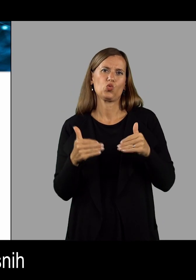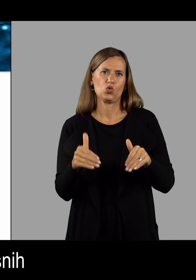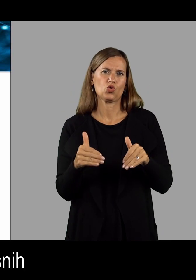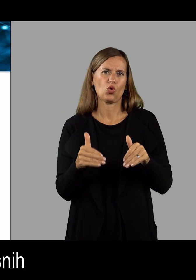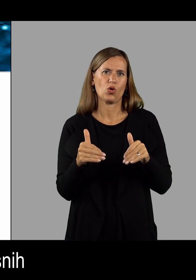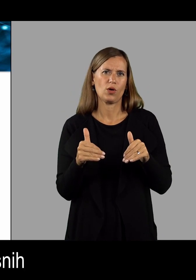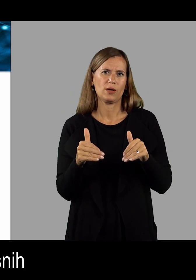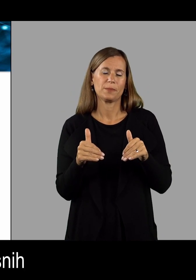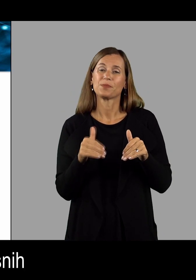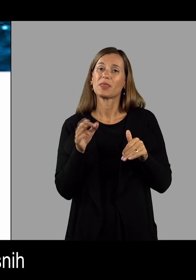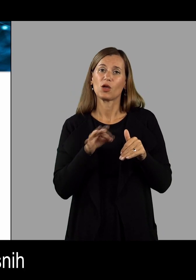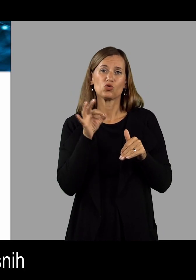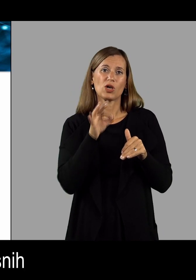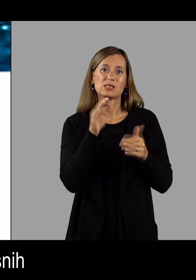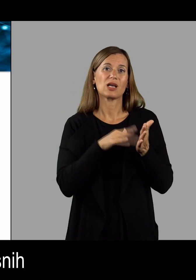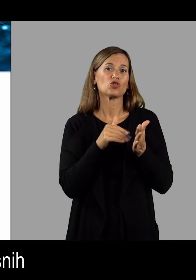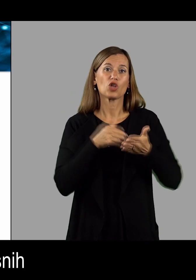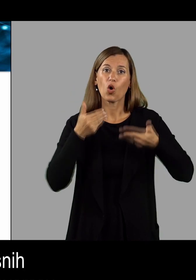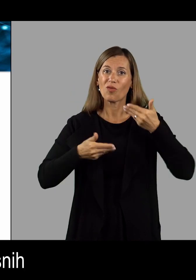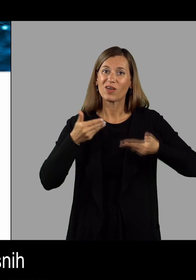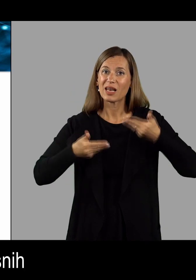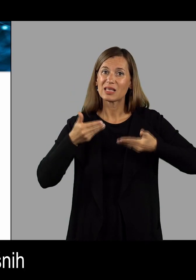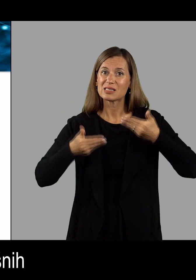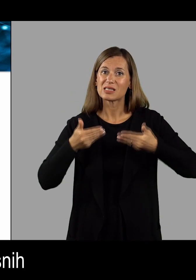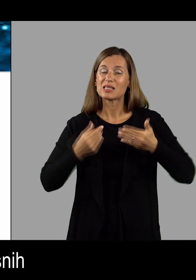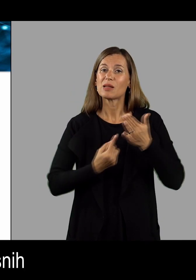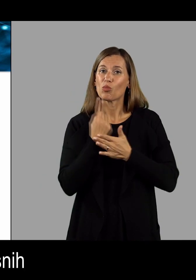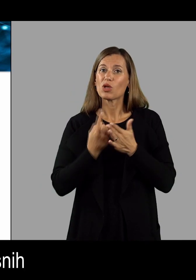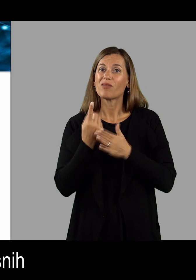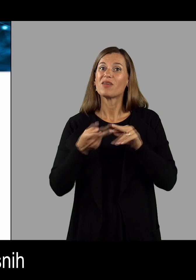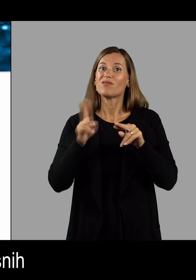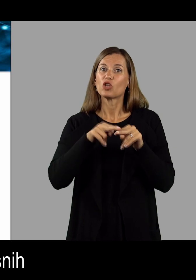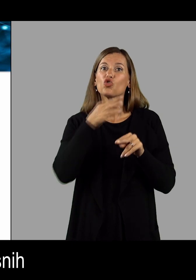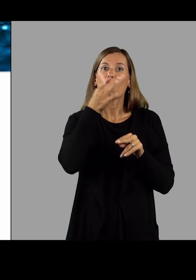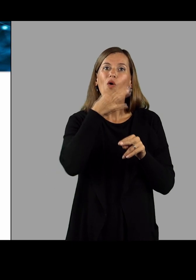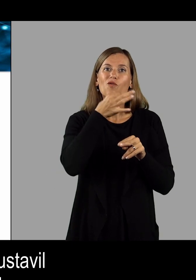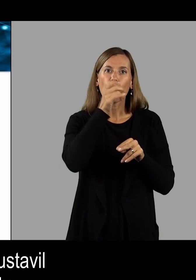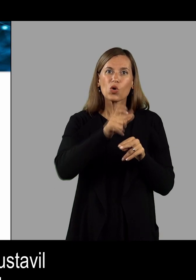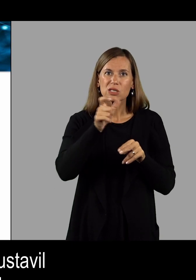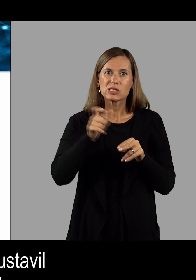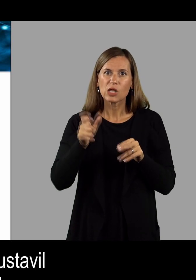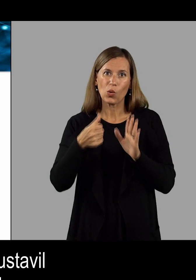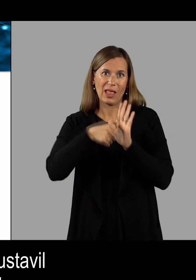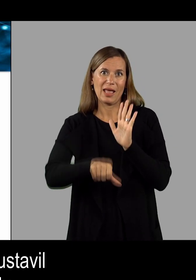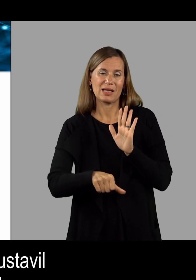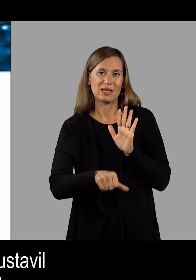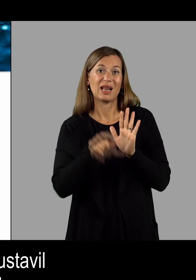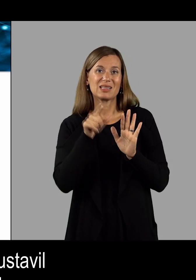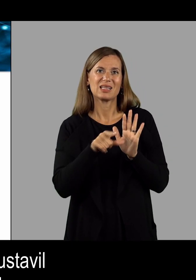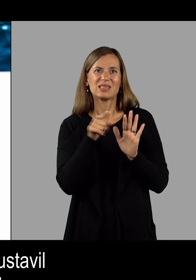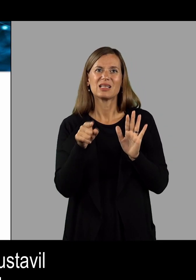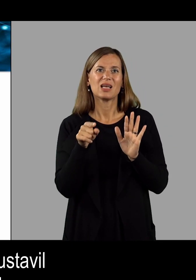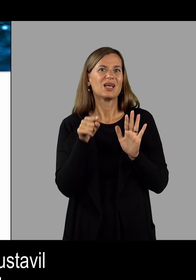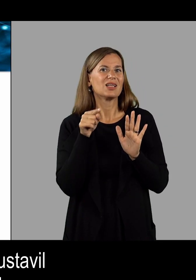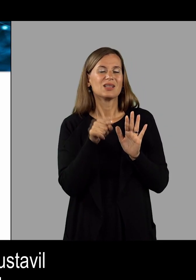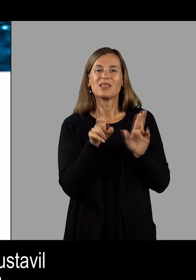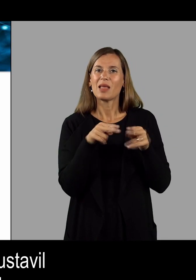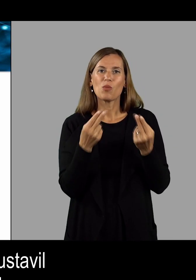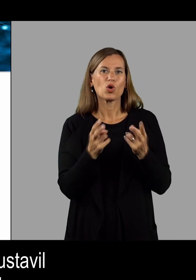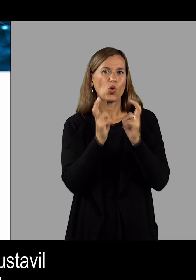prilagajanja teksta v ljudem prijazno obliko, se pravi uporaba pik, ločil, odstavkov, naslovov in tako naprej, kar je včasih za kakšna